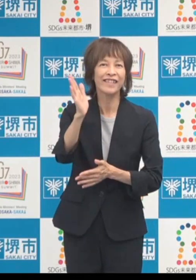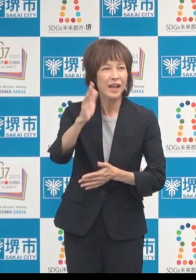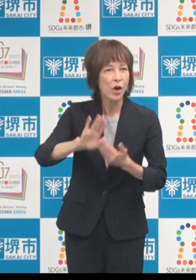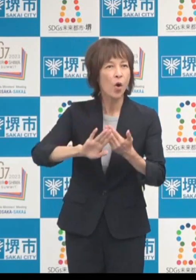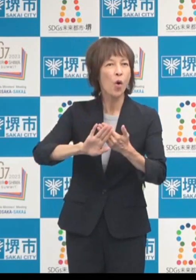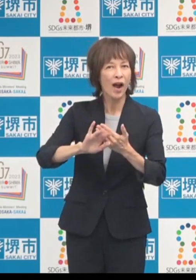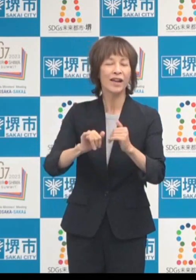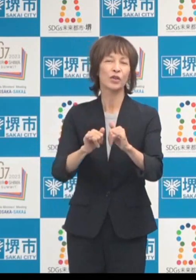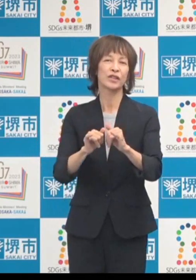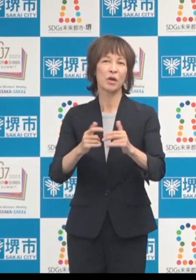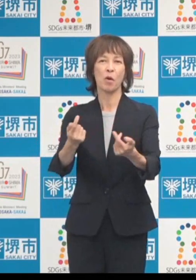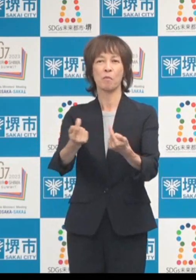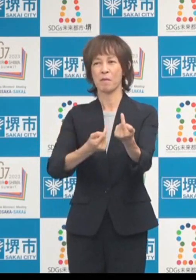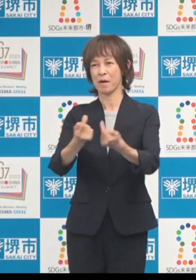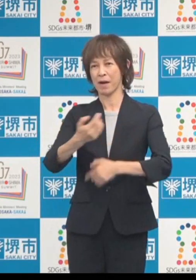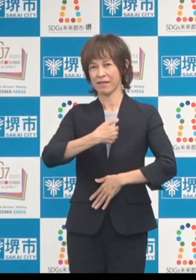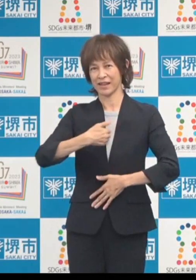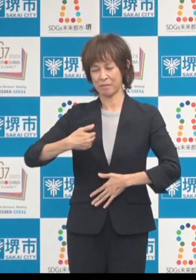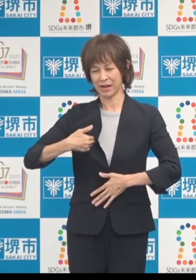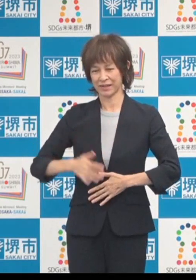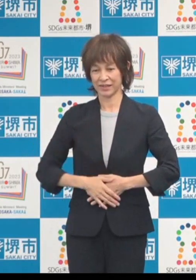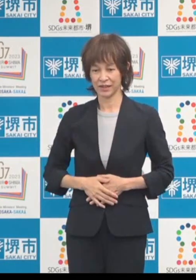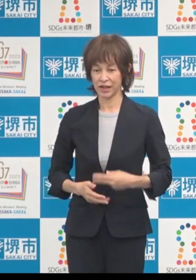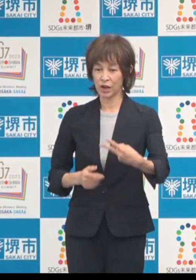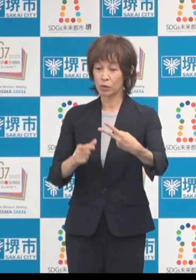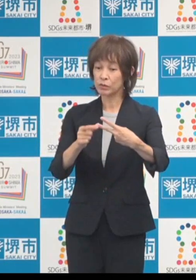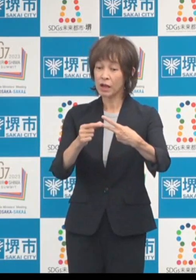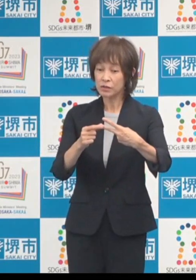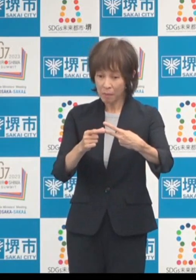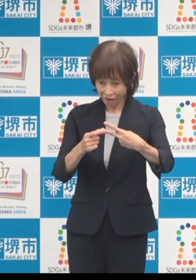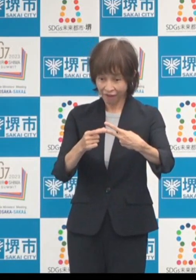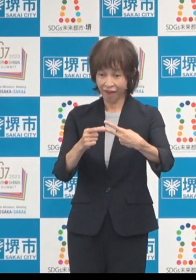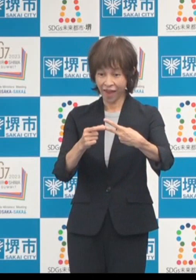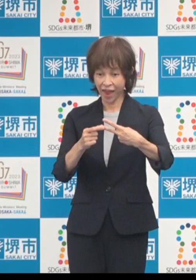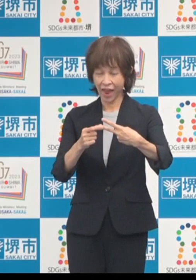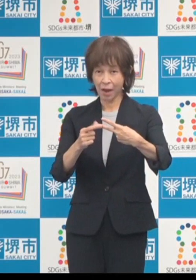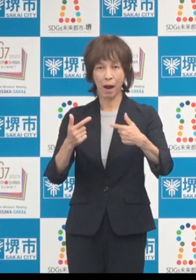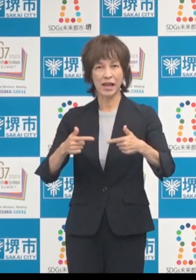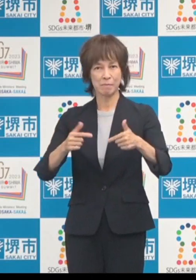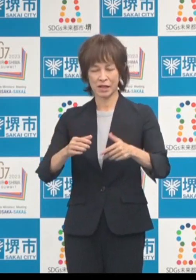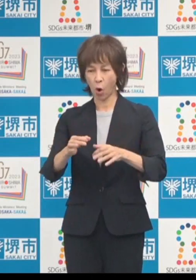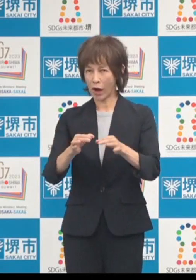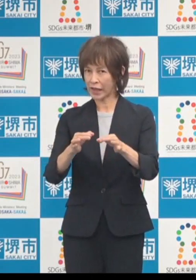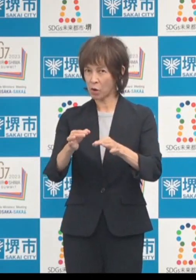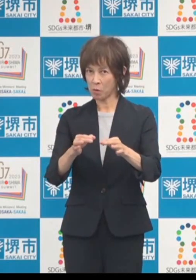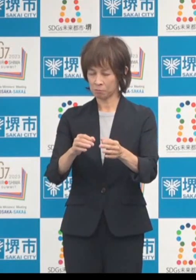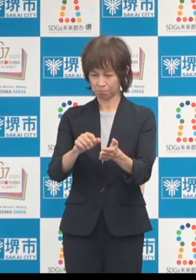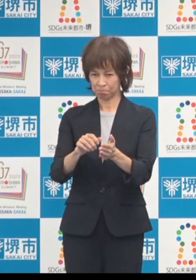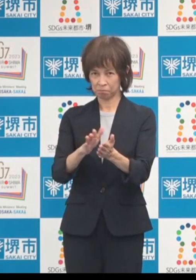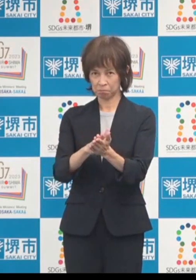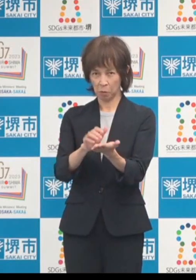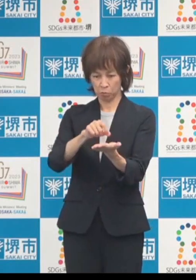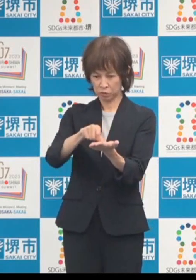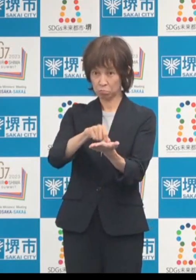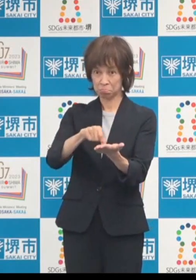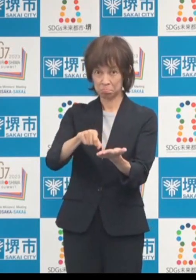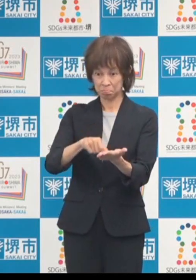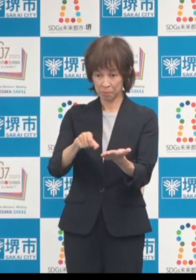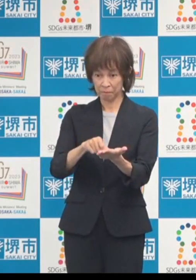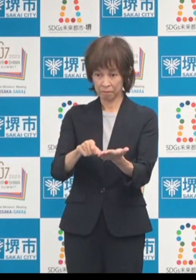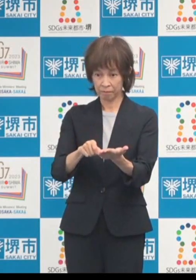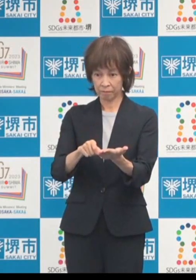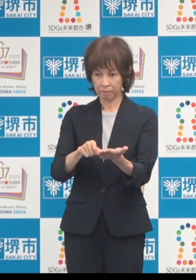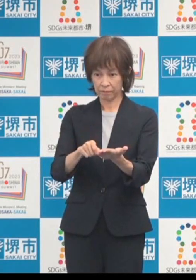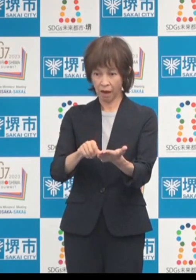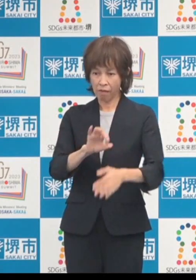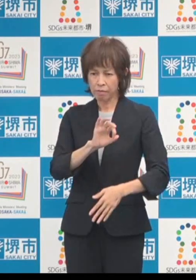込みが可能です。そして2つ目は日々のお金のやり取りを記録をしたこの大福帳、これ